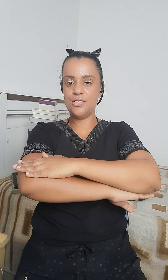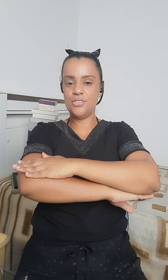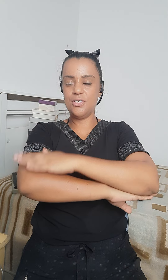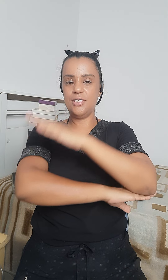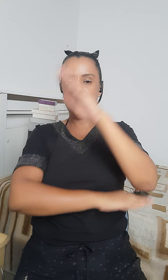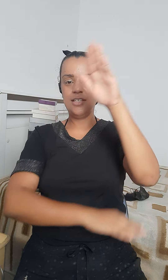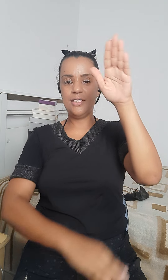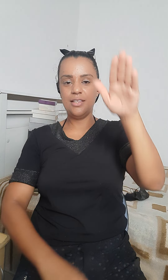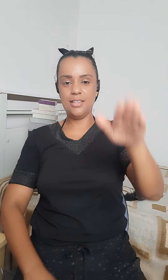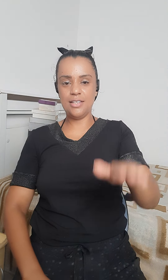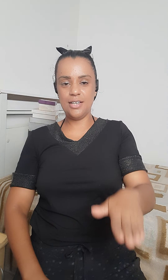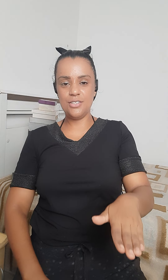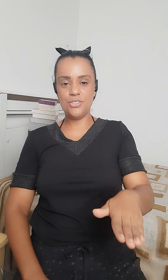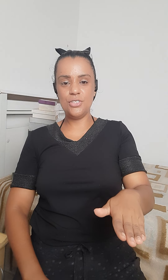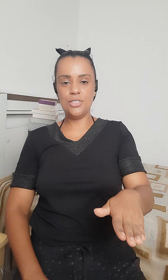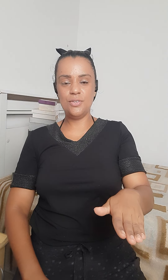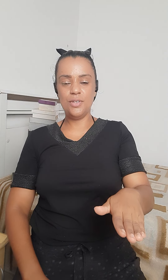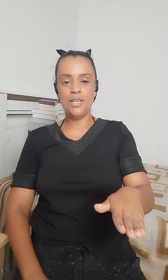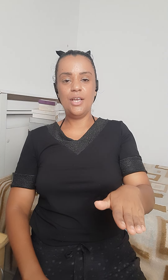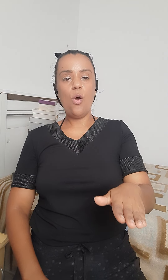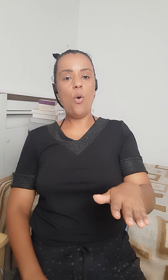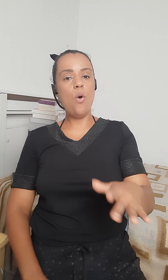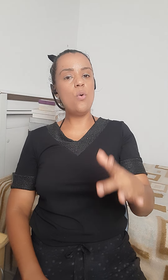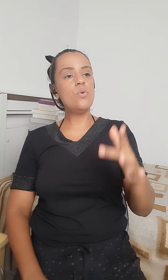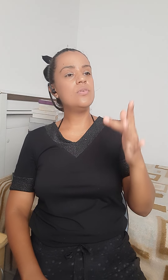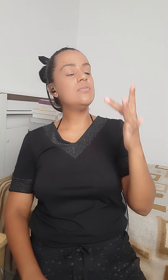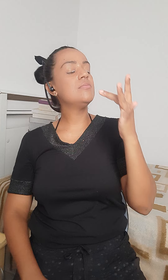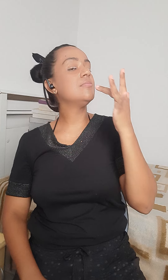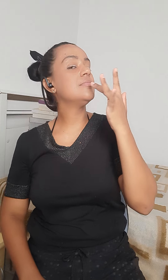tarde, tarde. Ou